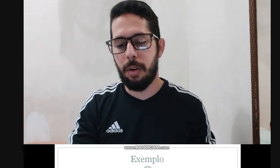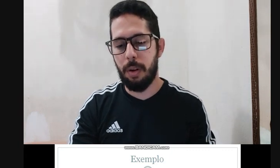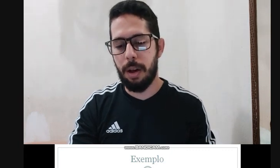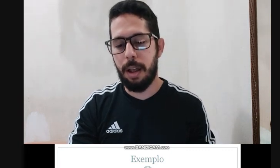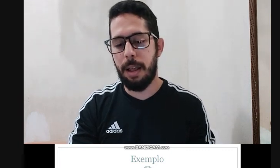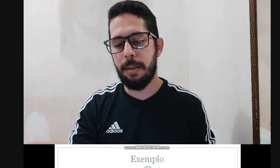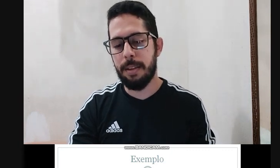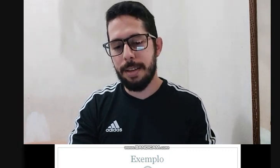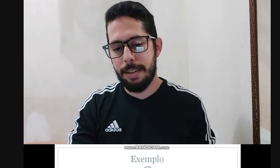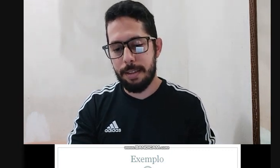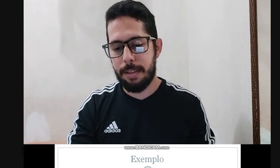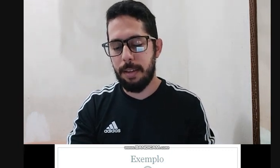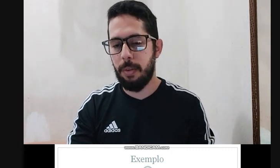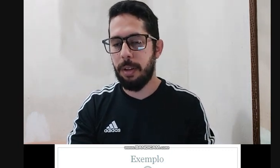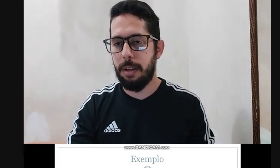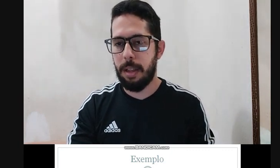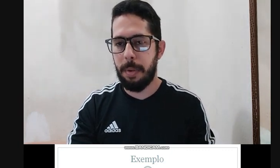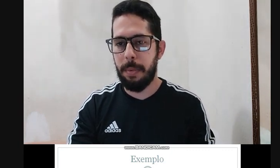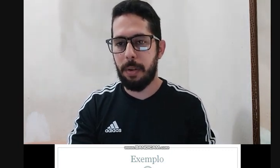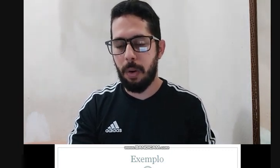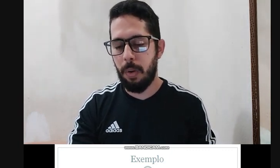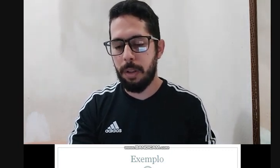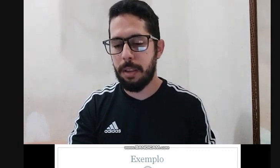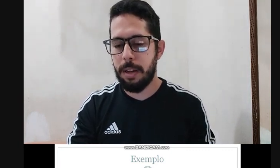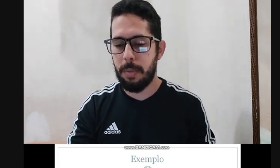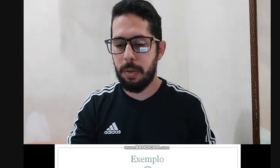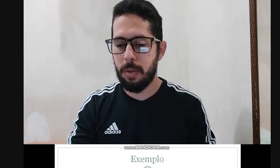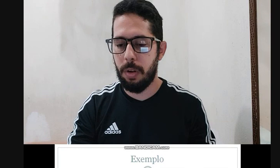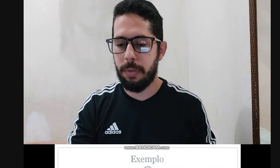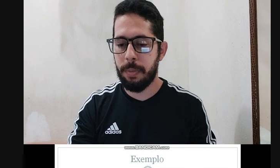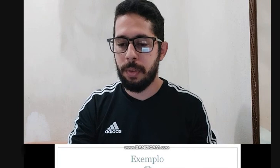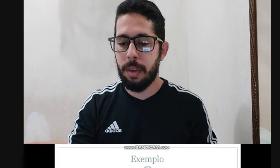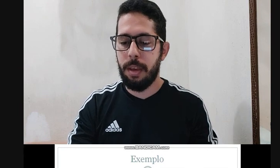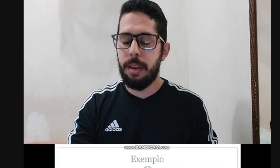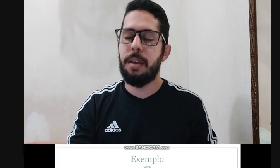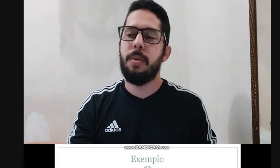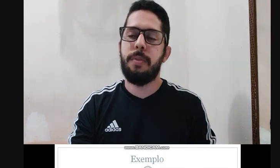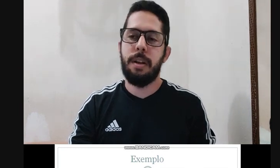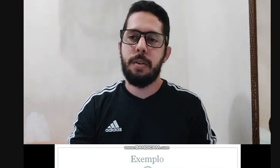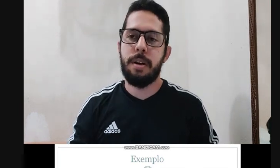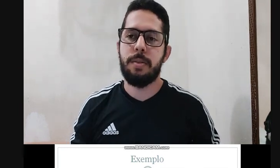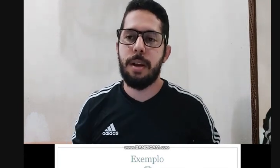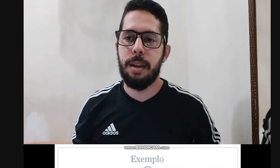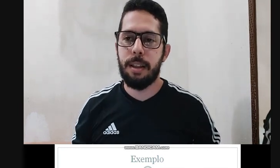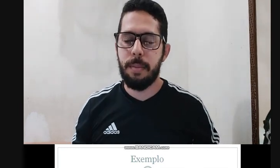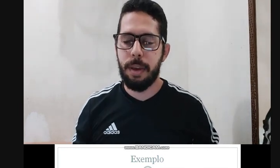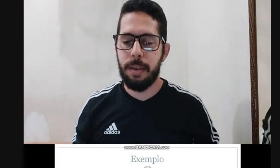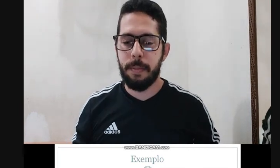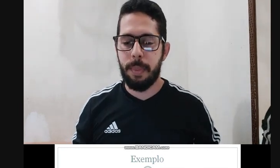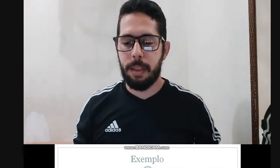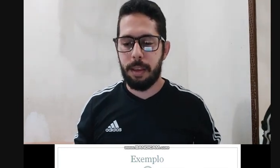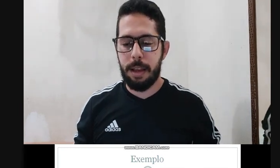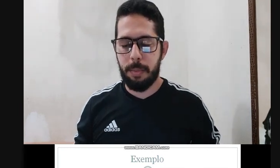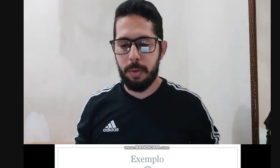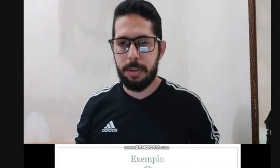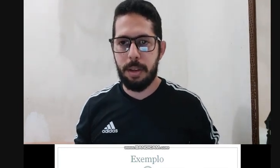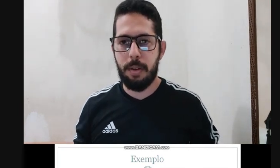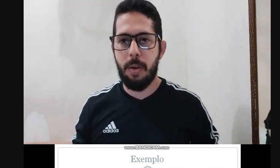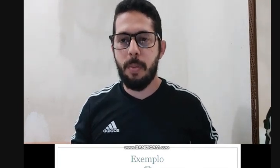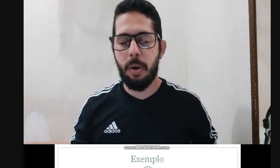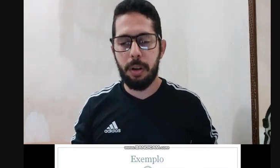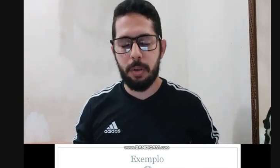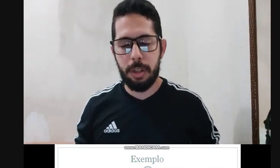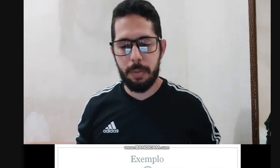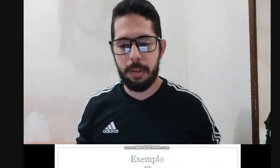vou colocar lá na segunda linha e na primeira coluna, 3 menos 9. E como eu falei, o resultado dele também, cada